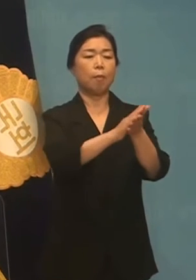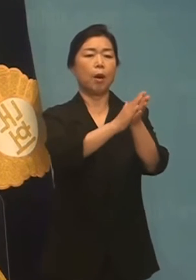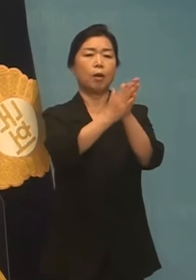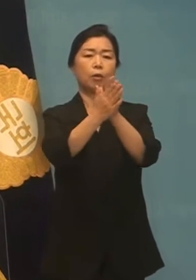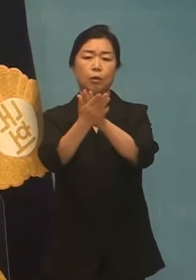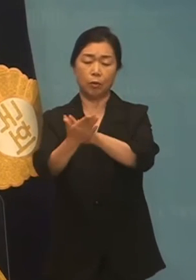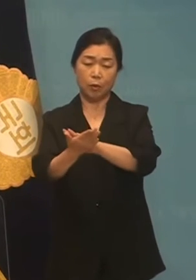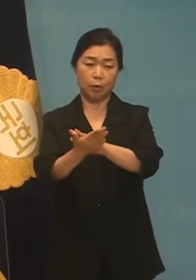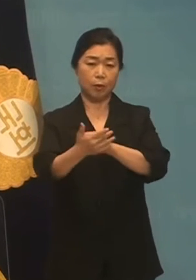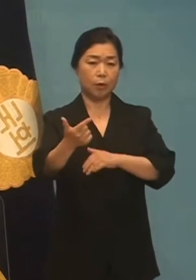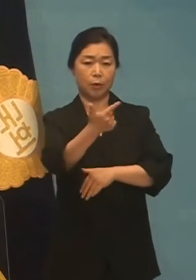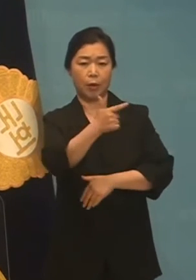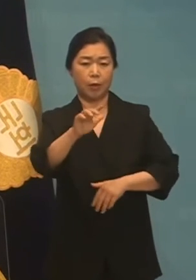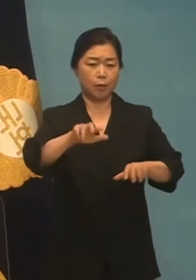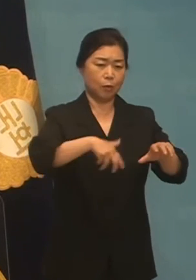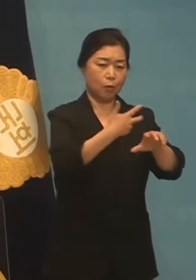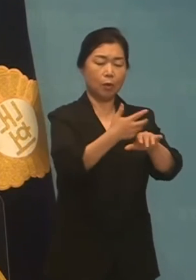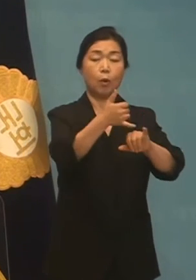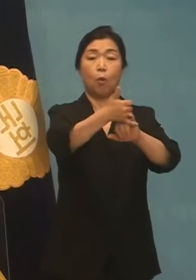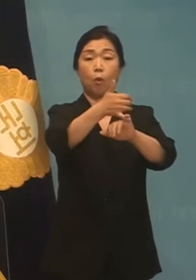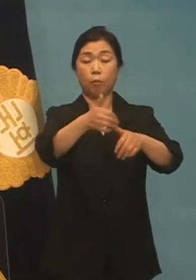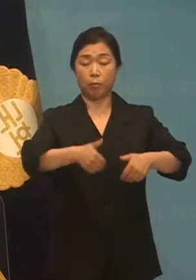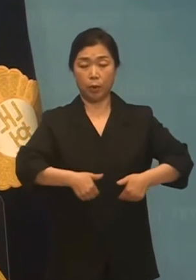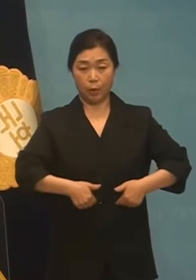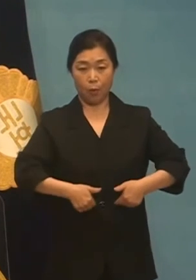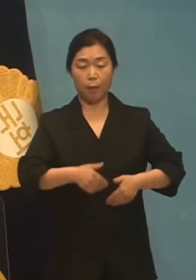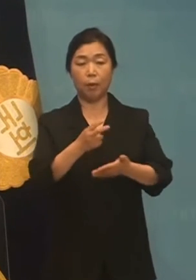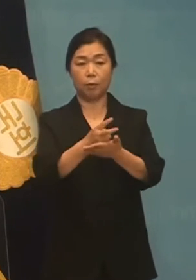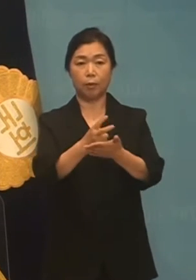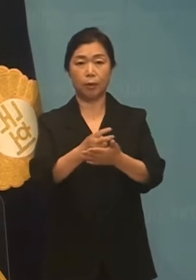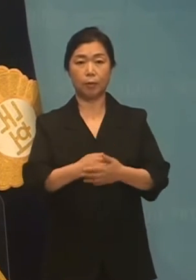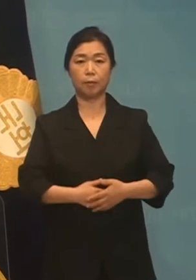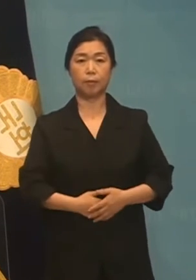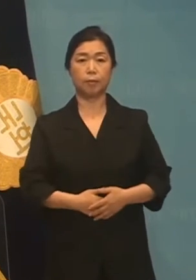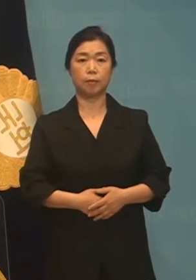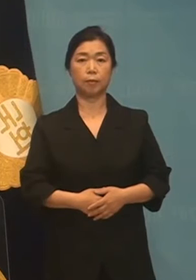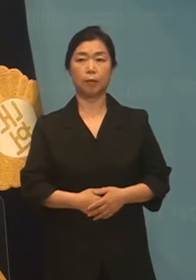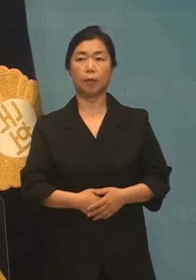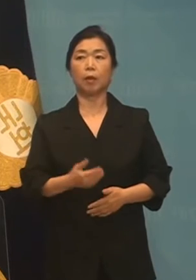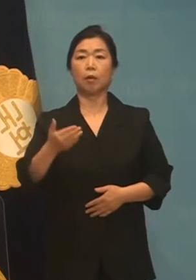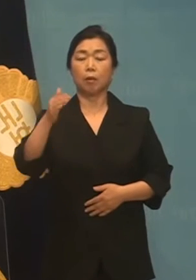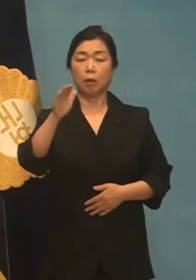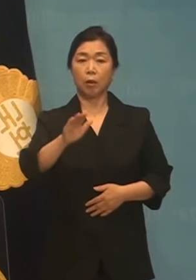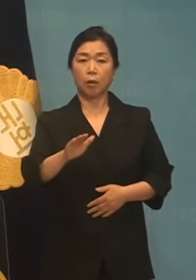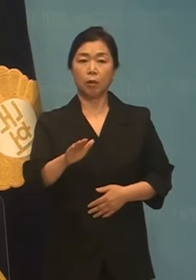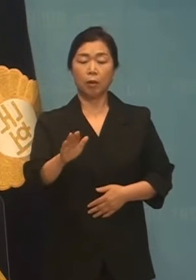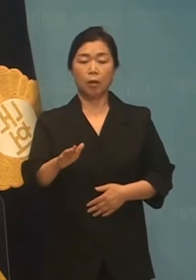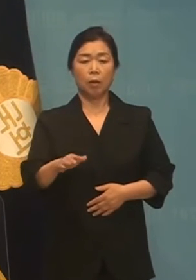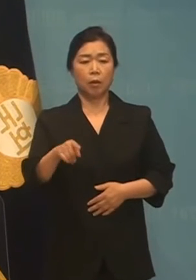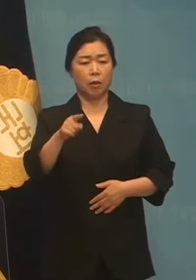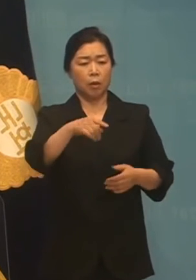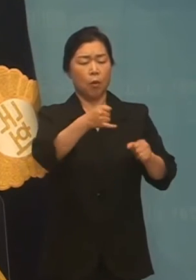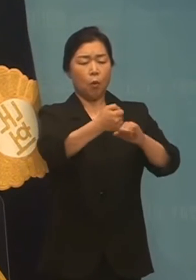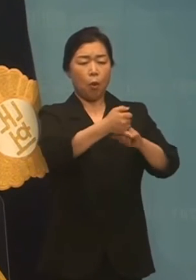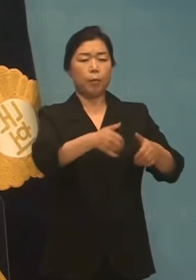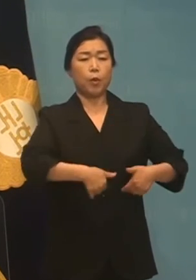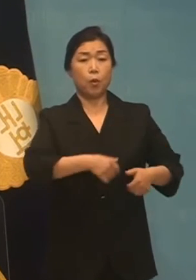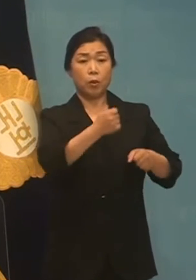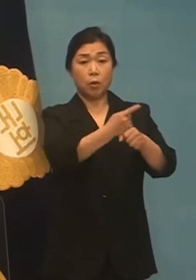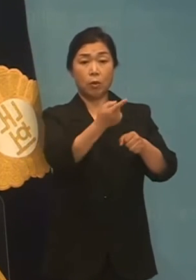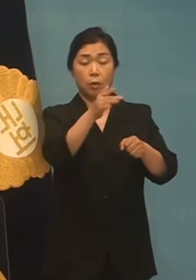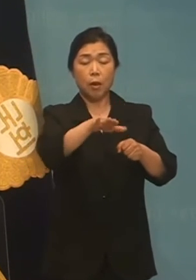문명의 대전환 위에 반드시 만들어져야 될 법안입니다. 그런데 그 당위적인 필요성 뿐